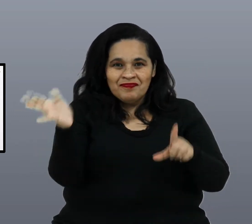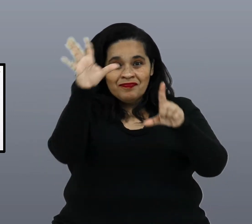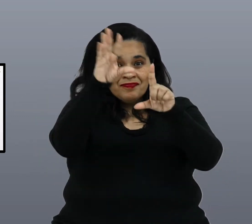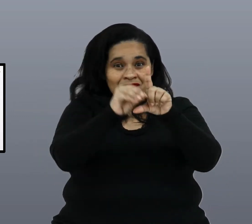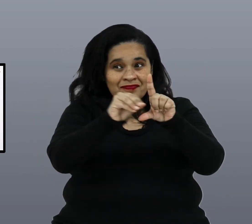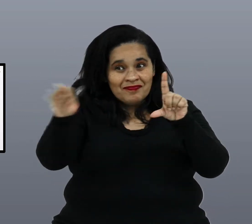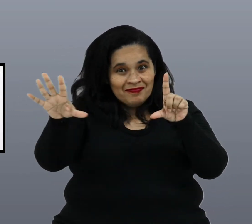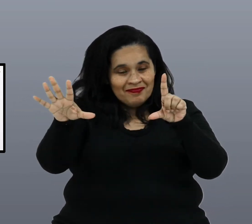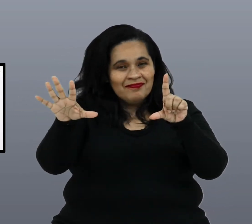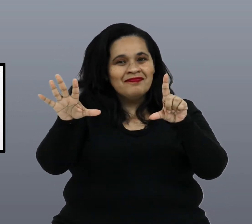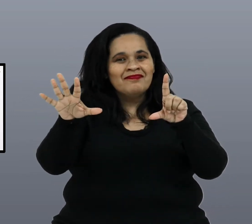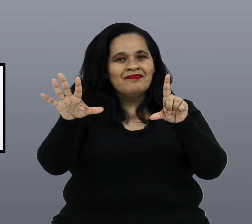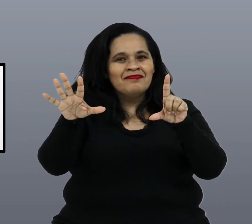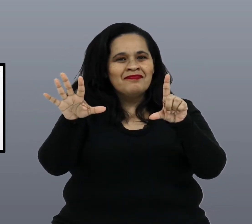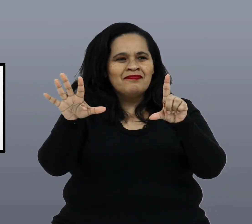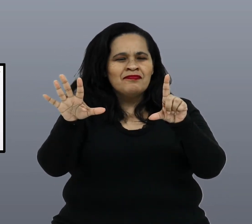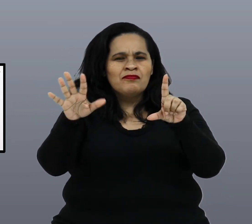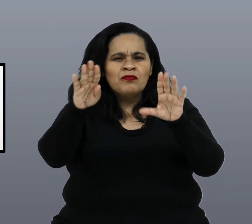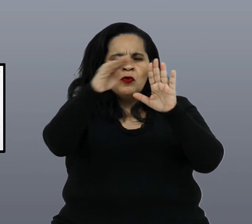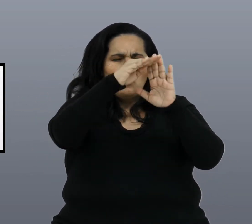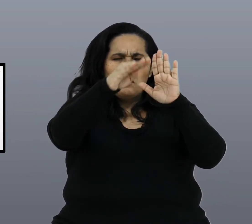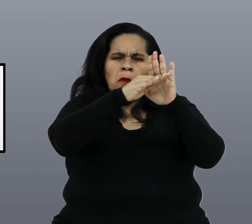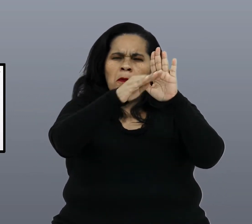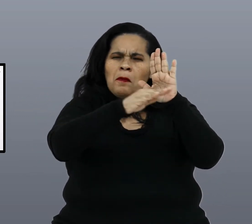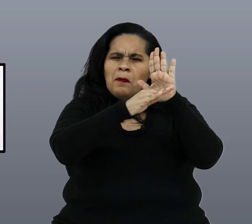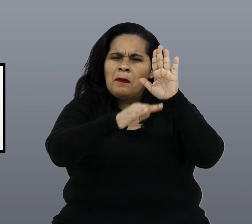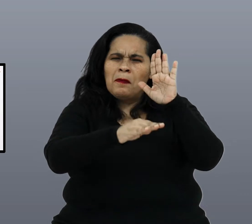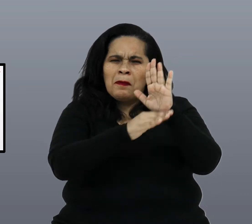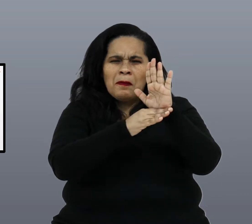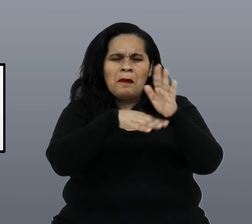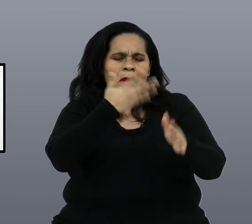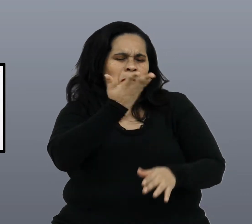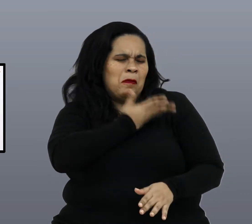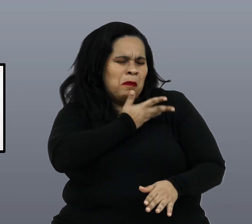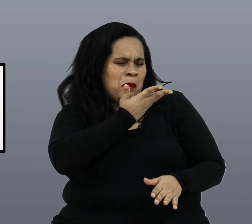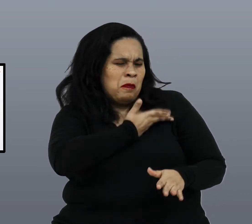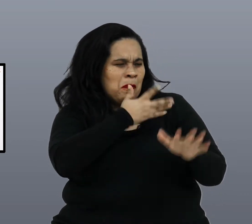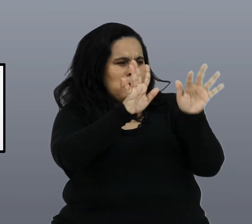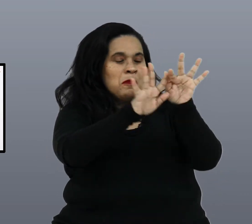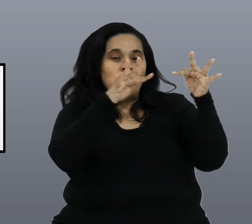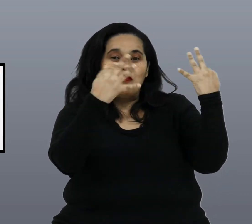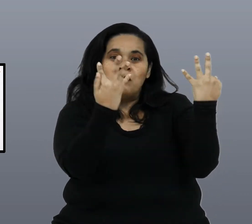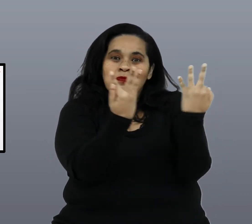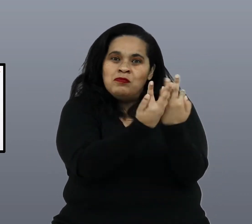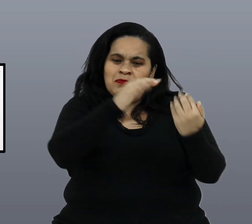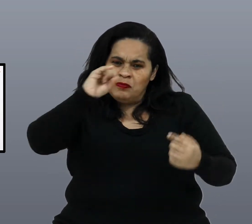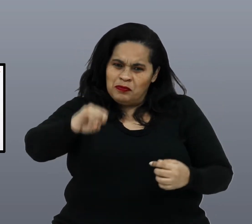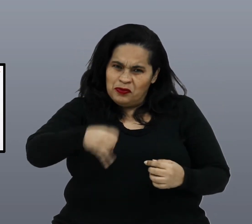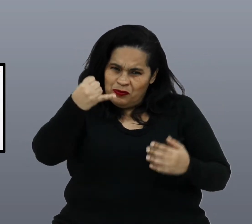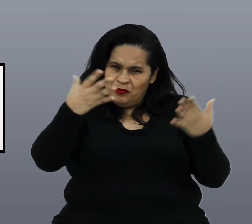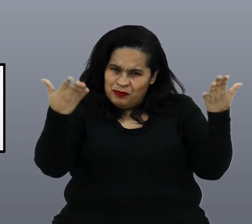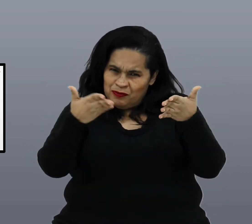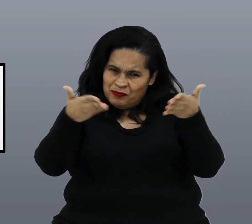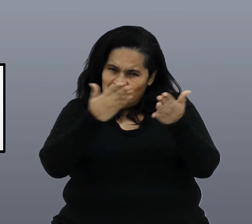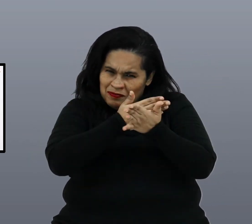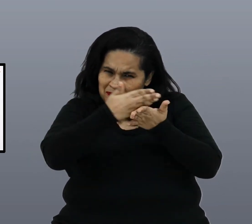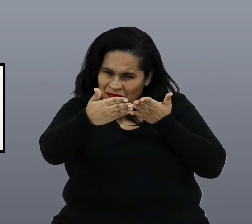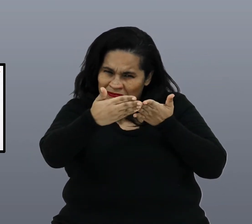programa Viva o Reino, compartilhar com seus amigos, com seus familiares. Aproveita esse momento inicial, já faz